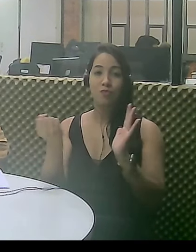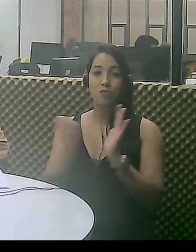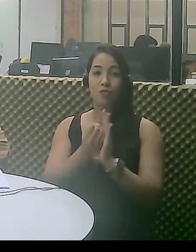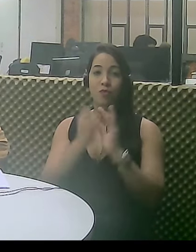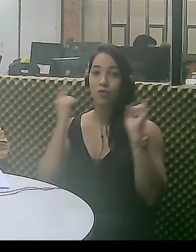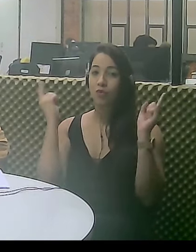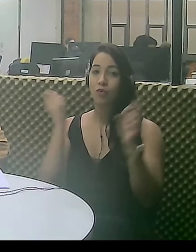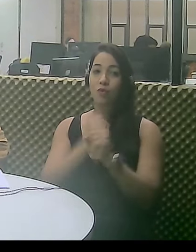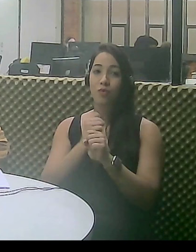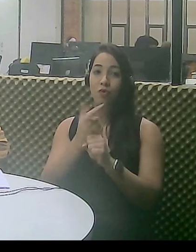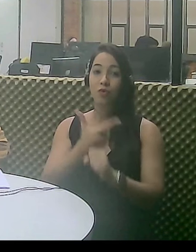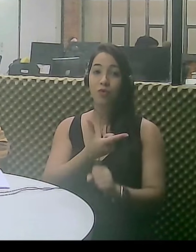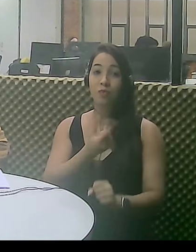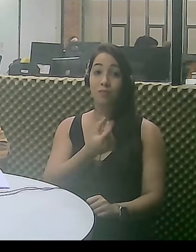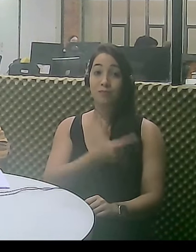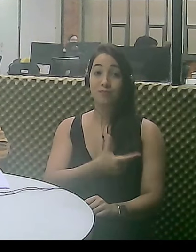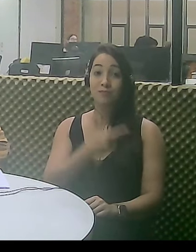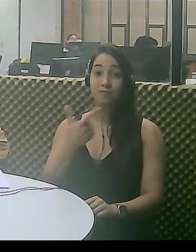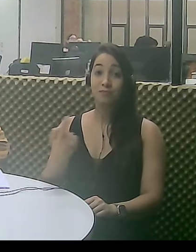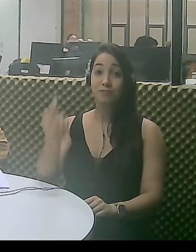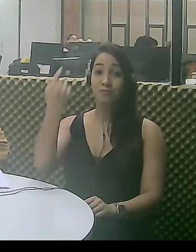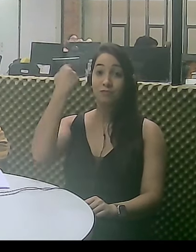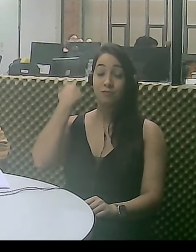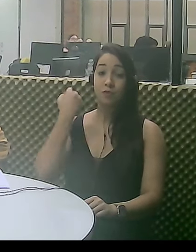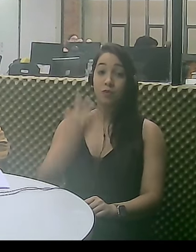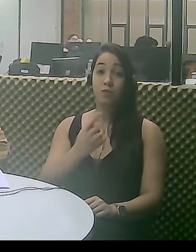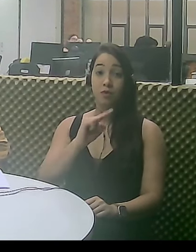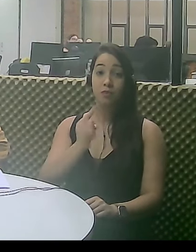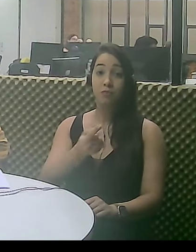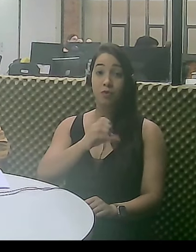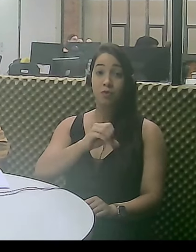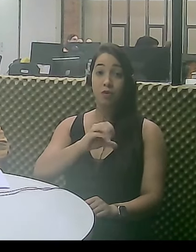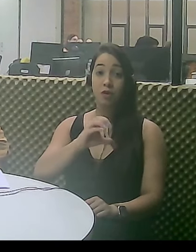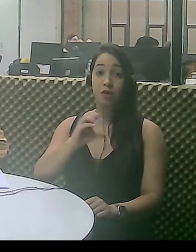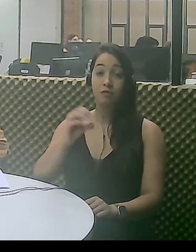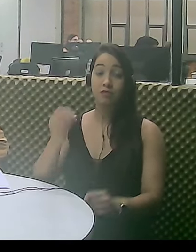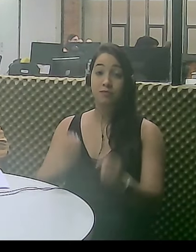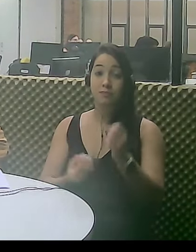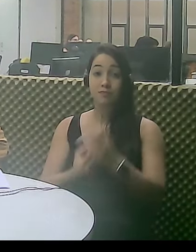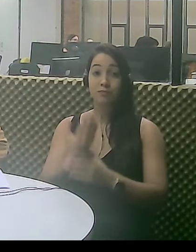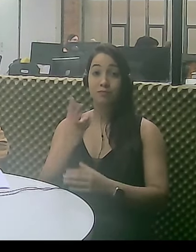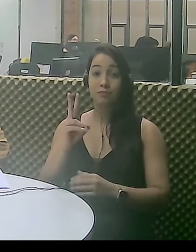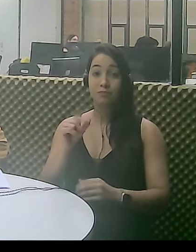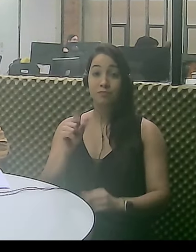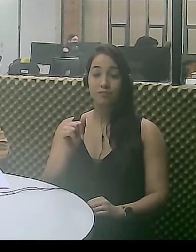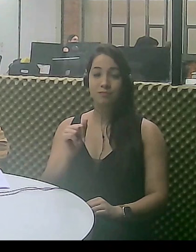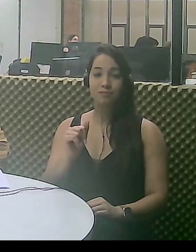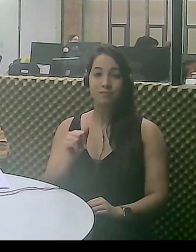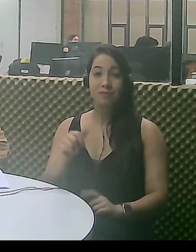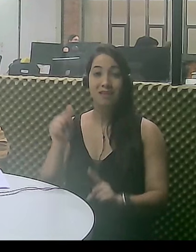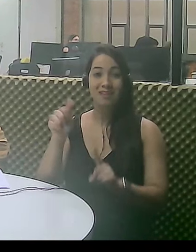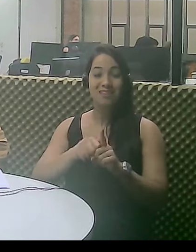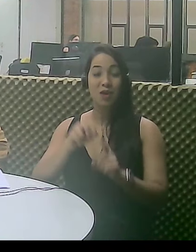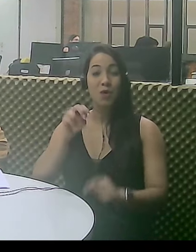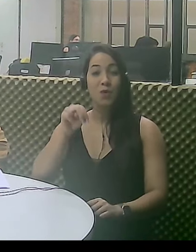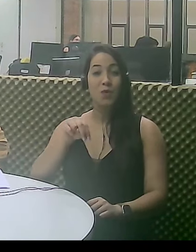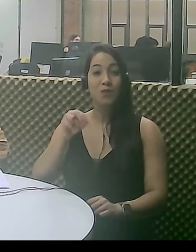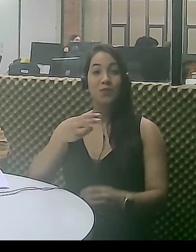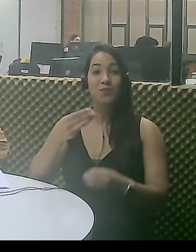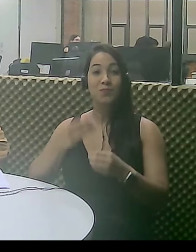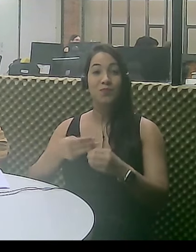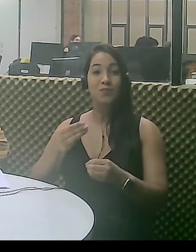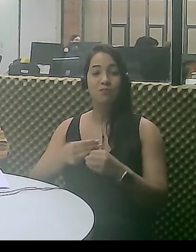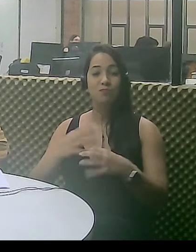todo o ano de 2022, quando 4.900 empregos foram criados. Somente no mês de novembro, o